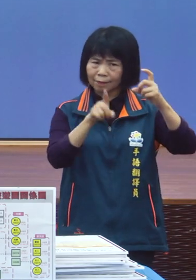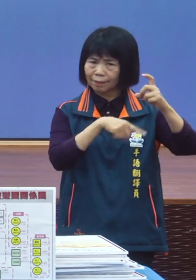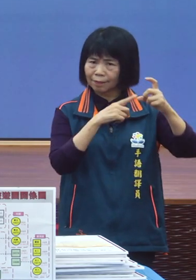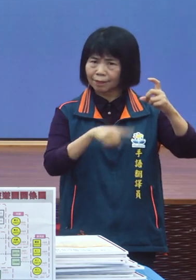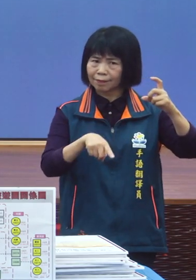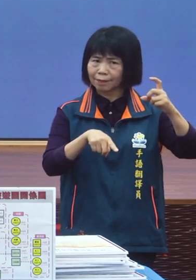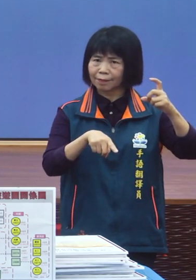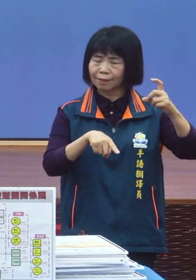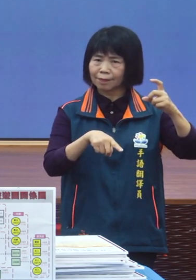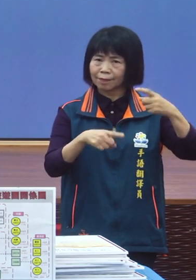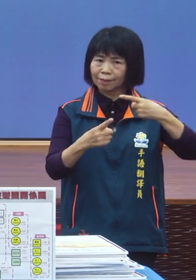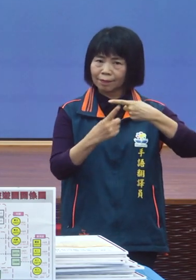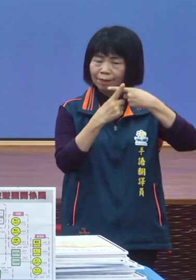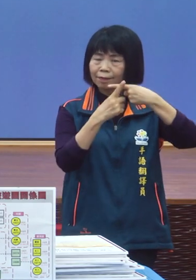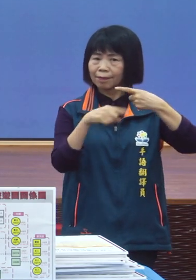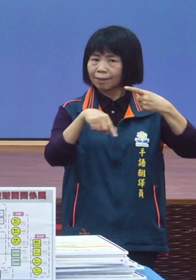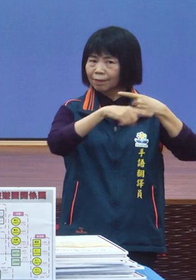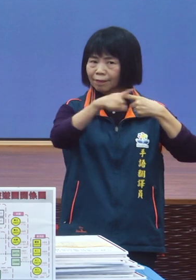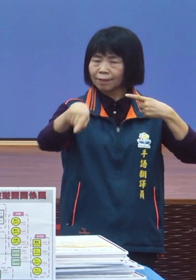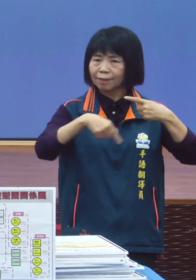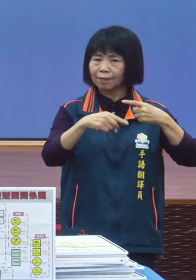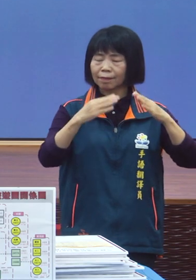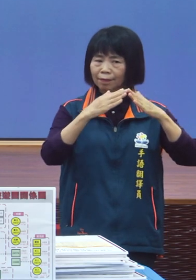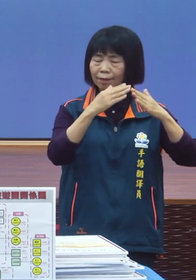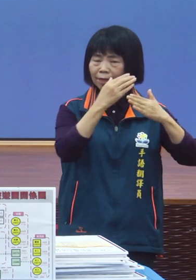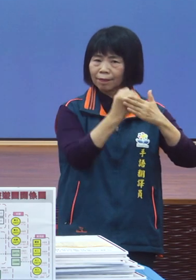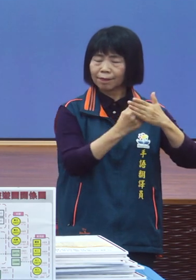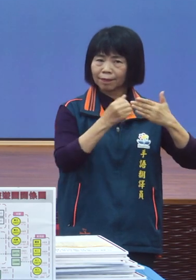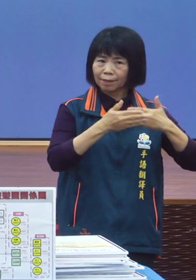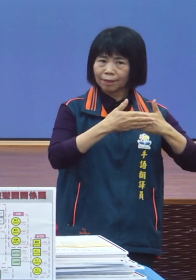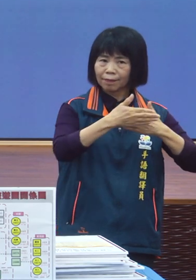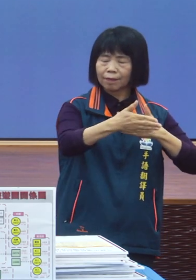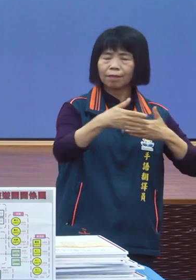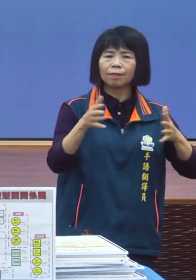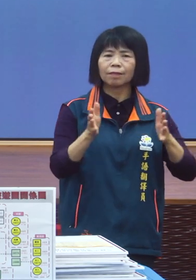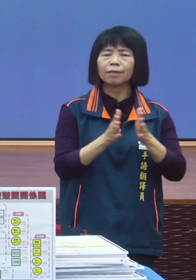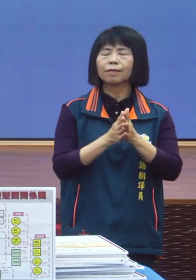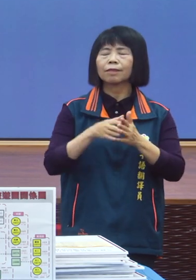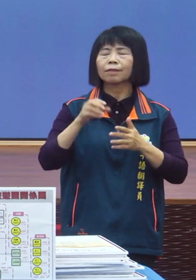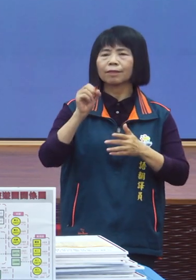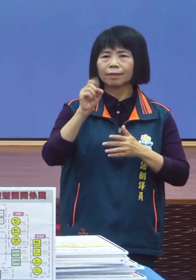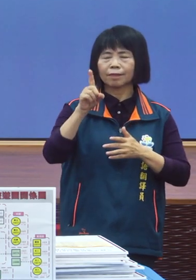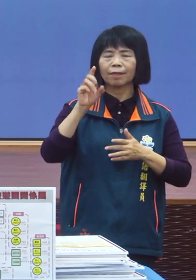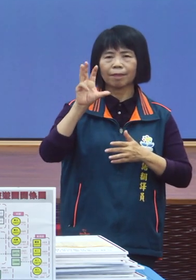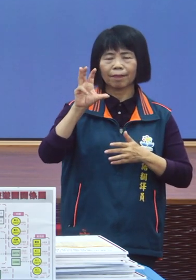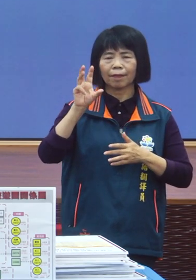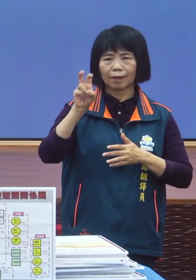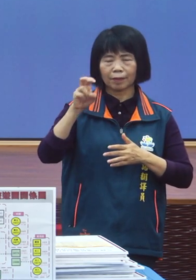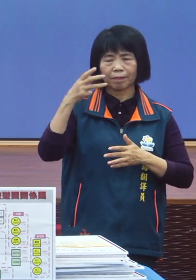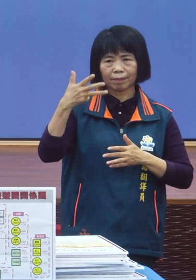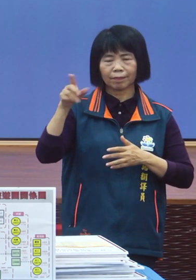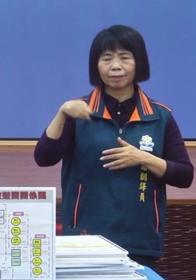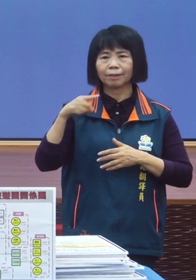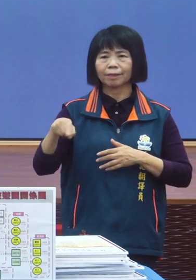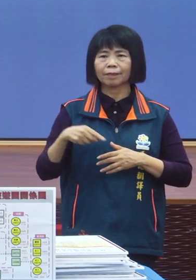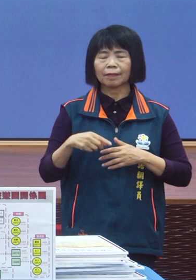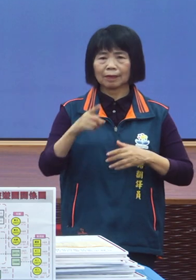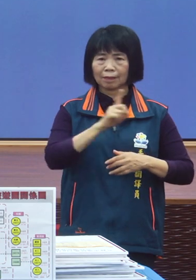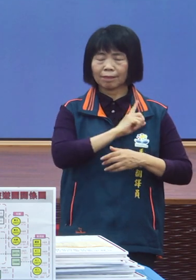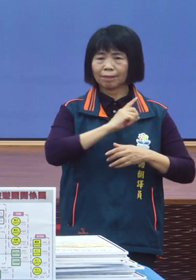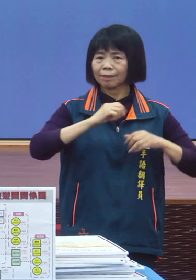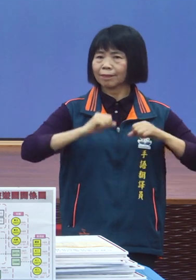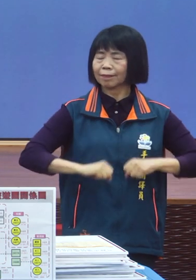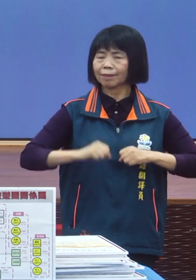10个个案总共呢居家隔离了128人。那自主健康管理呢，一共是